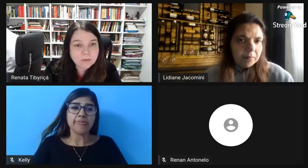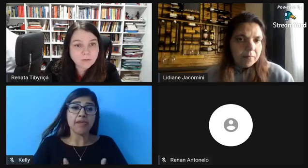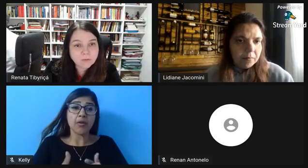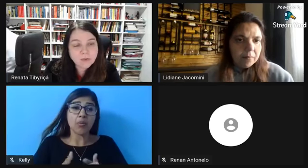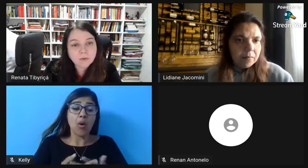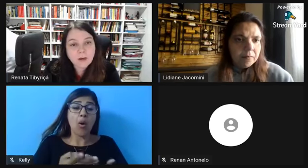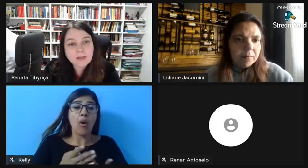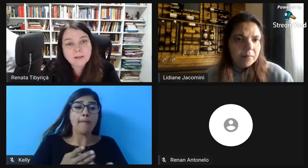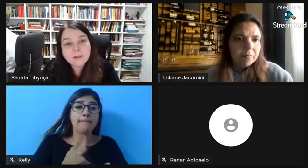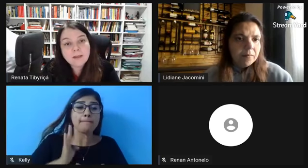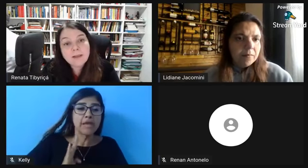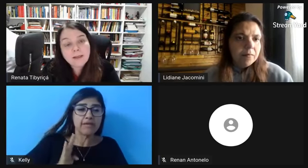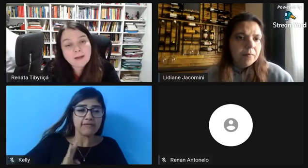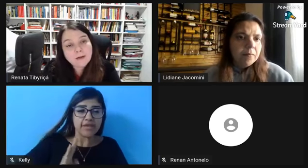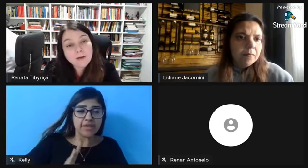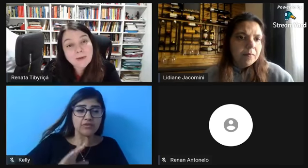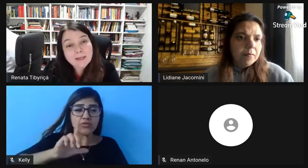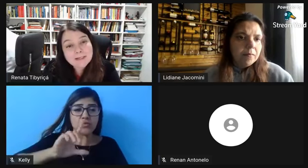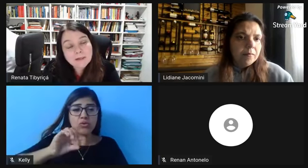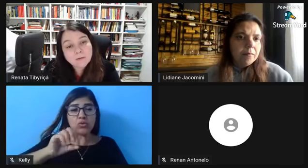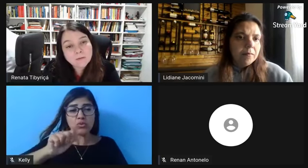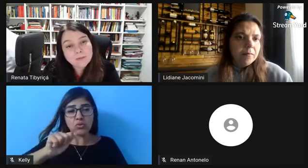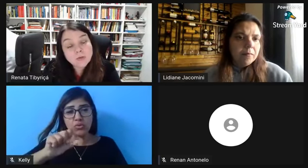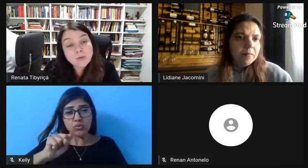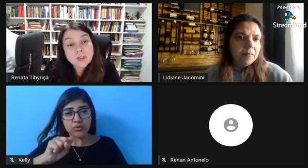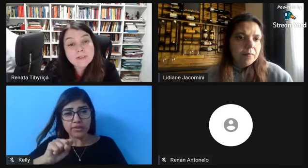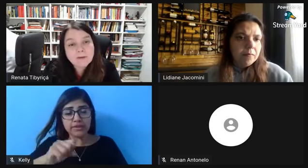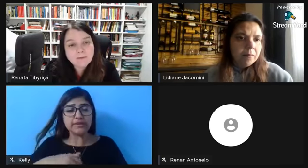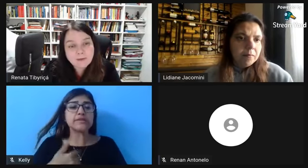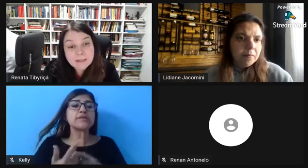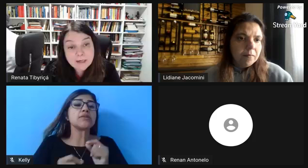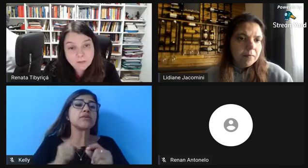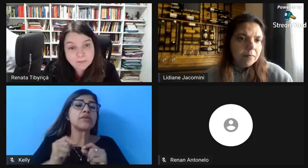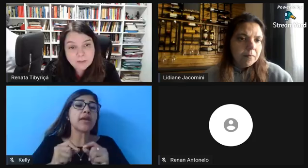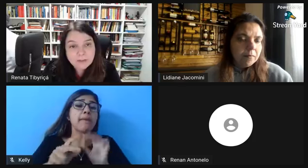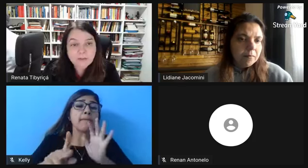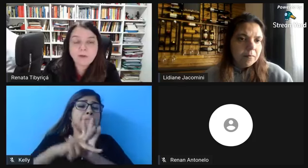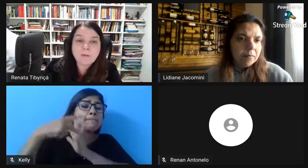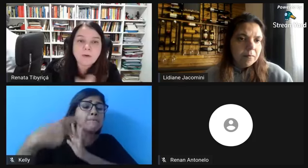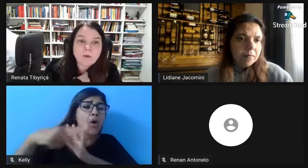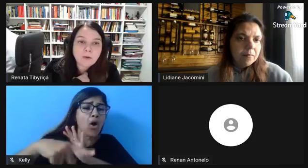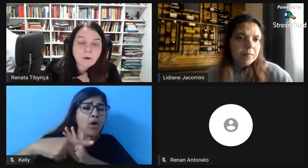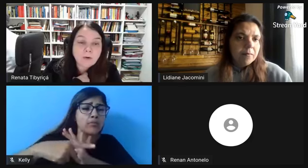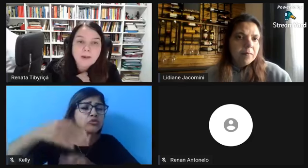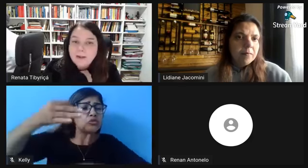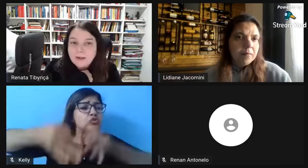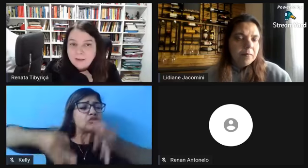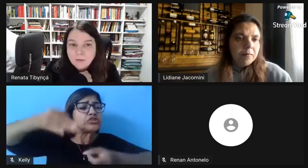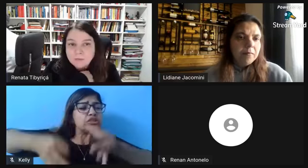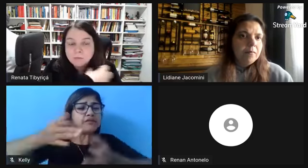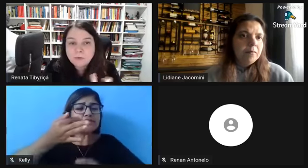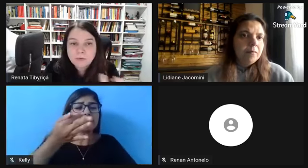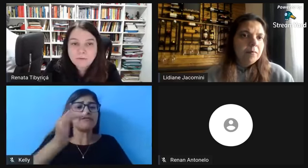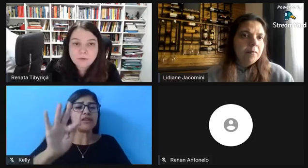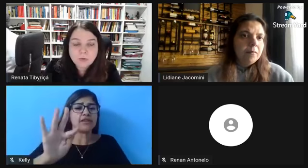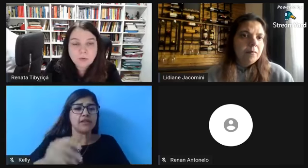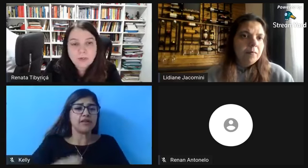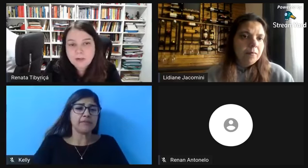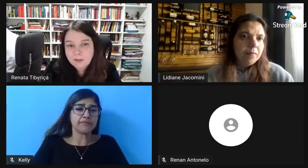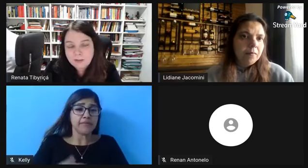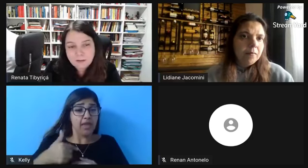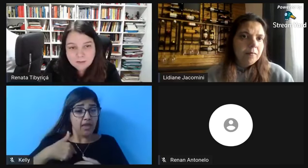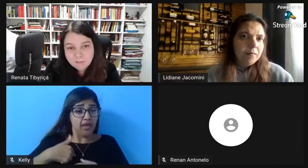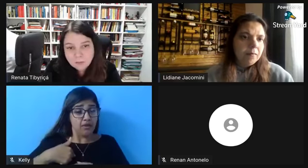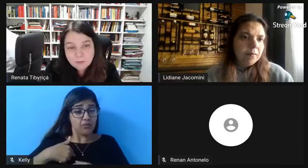prestação continuada, ela é uma questão da justiça federal. Então, eu, enquanto